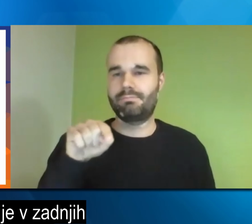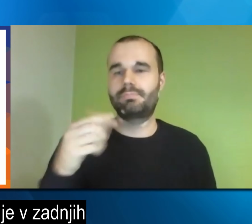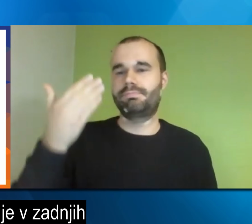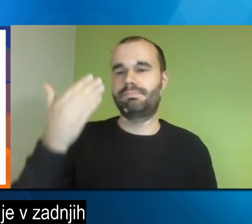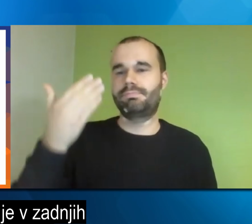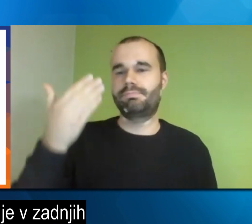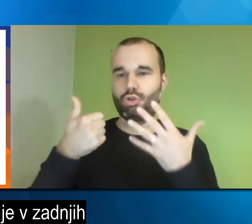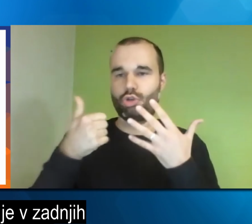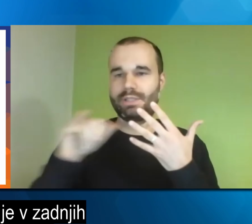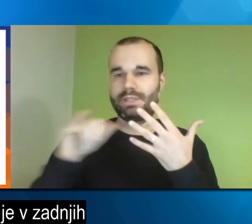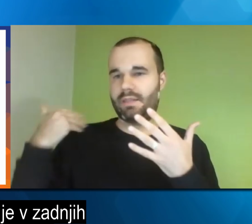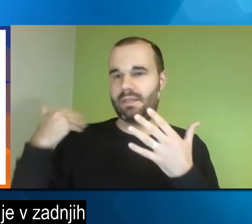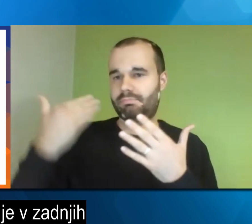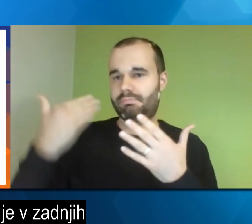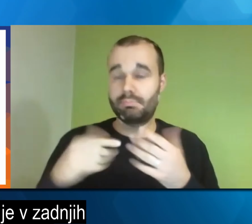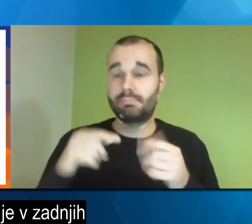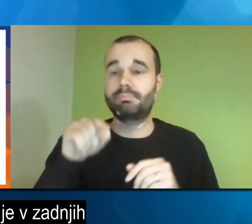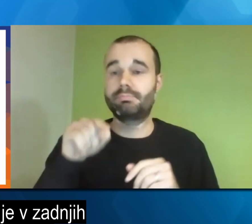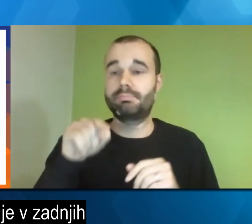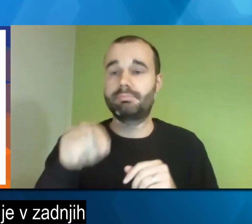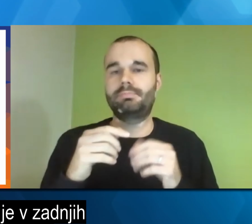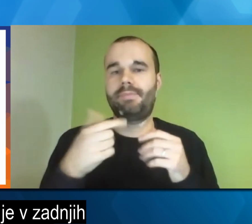HFS, ustanova je v zadnjih 6 letih